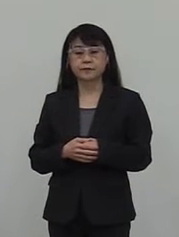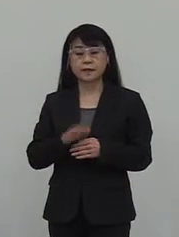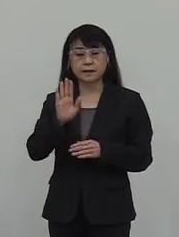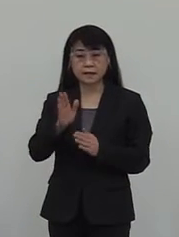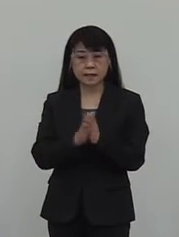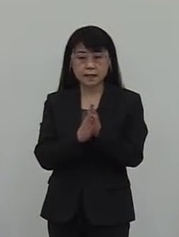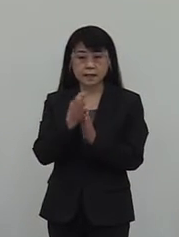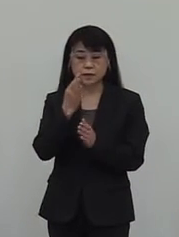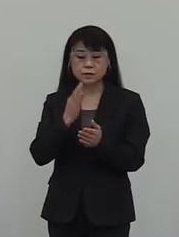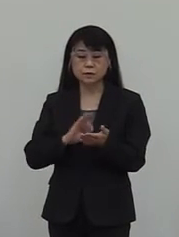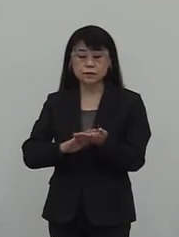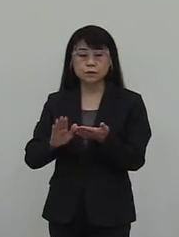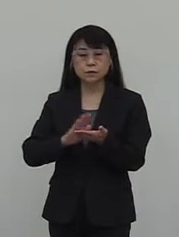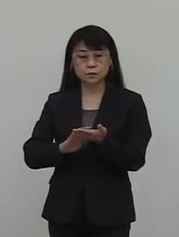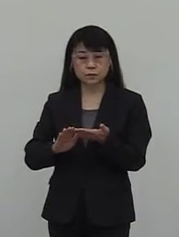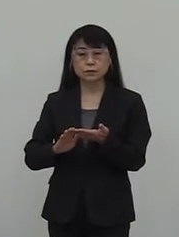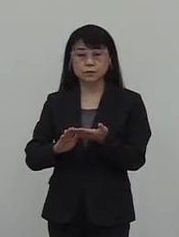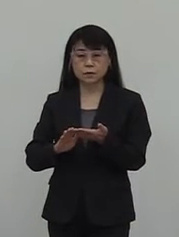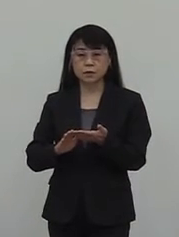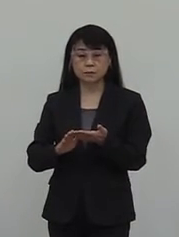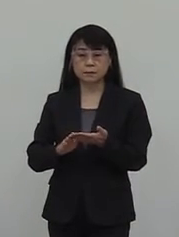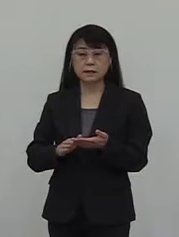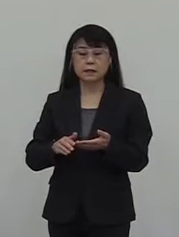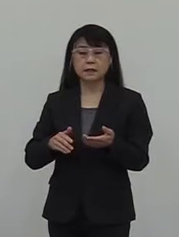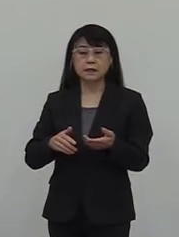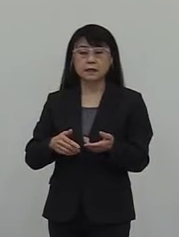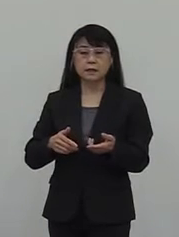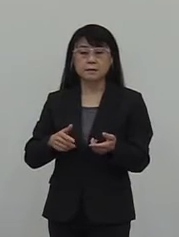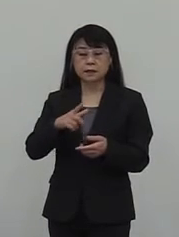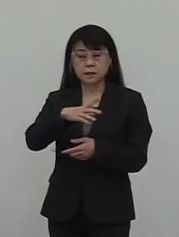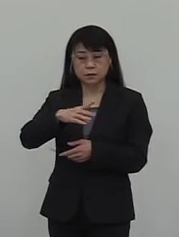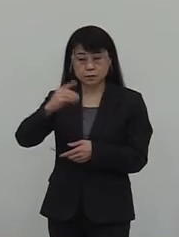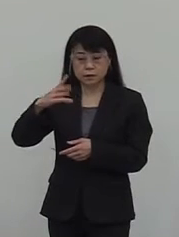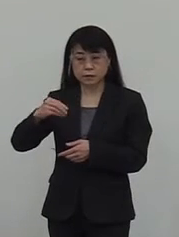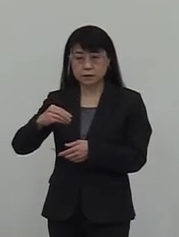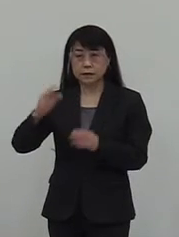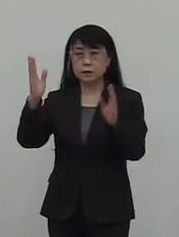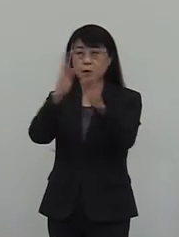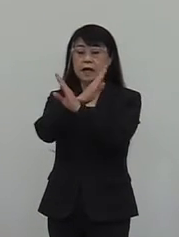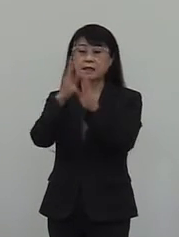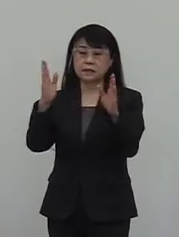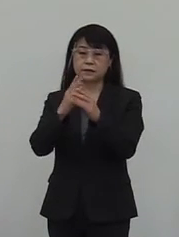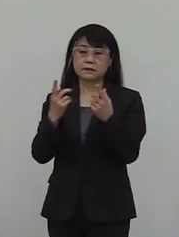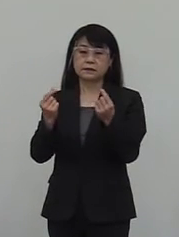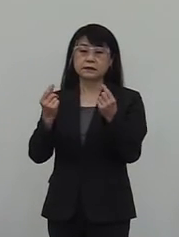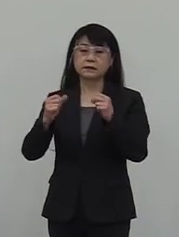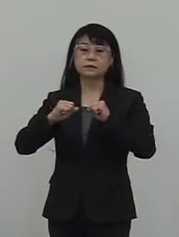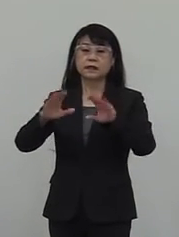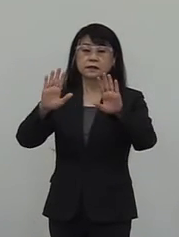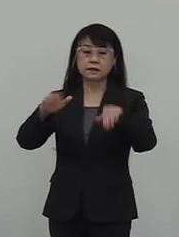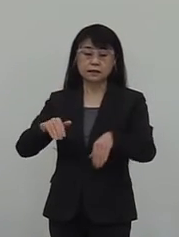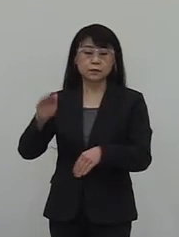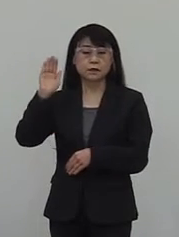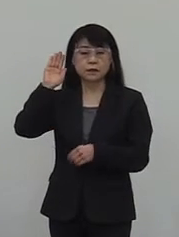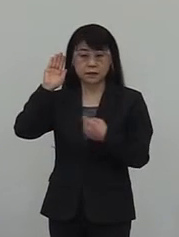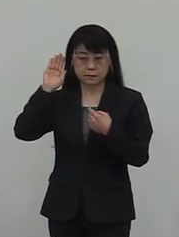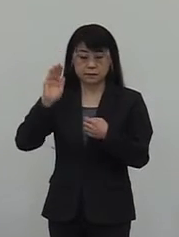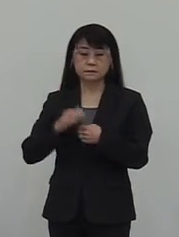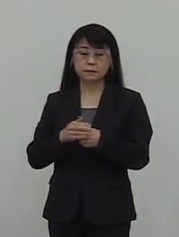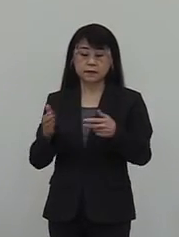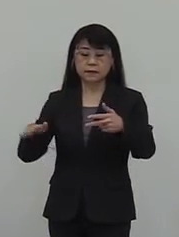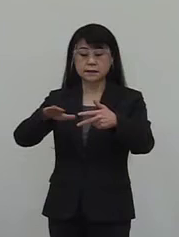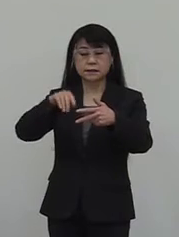手洗い、手指消毒、それから随時の換気については行われておったと聞いております。施設